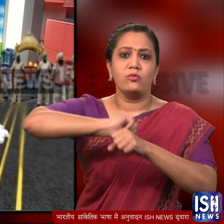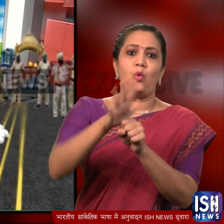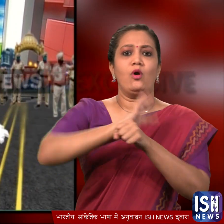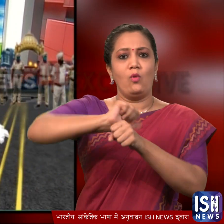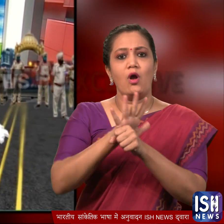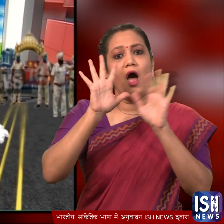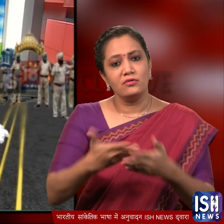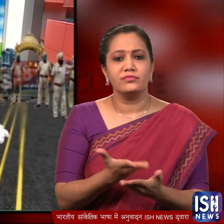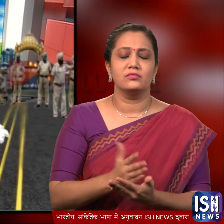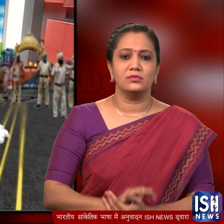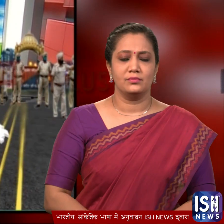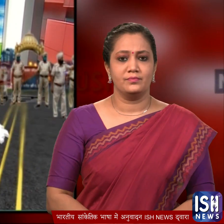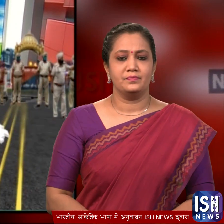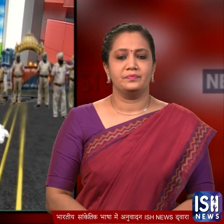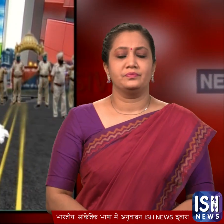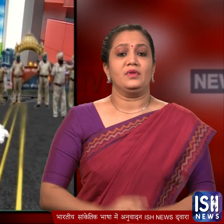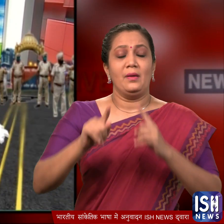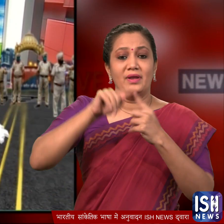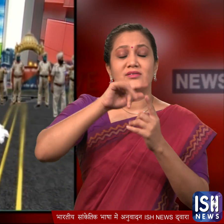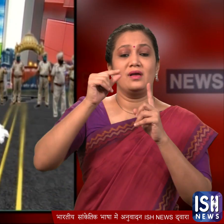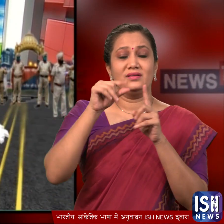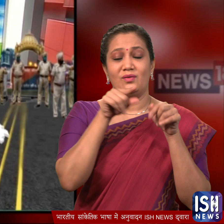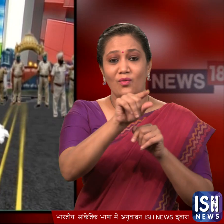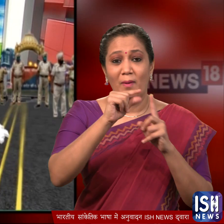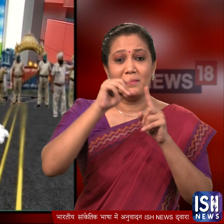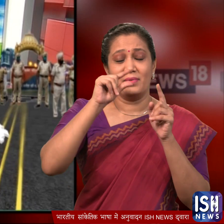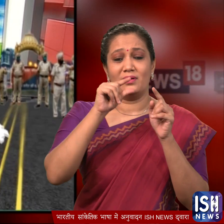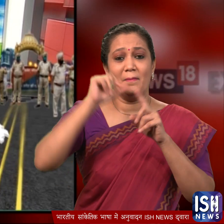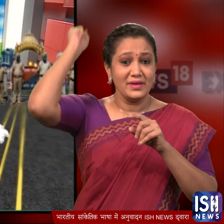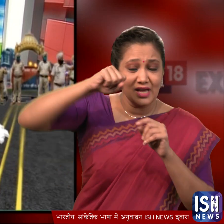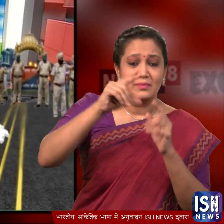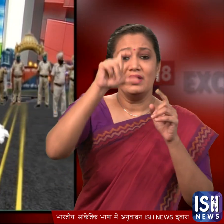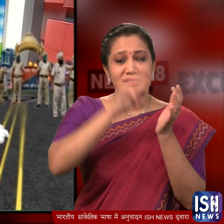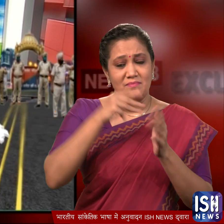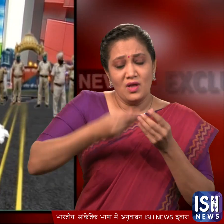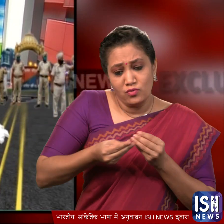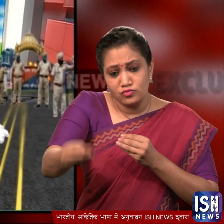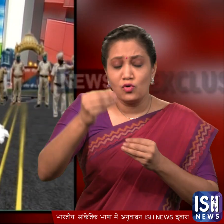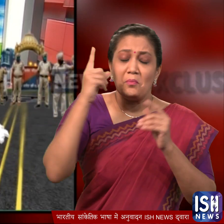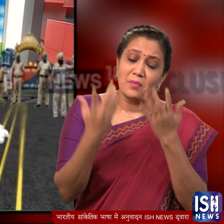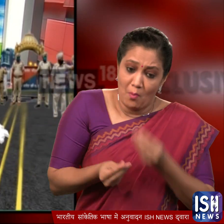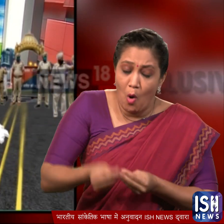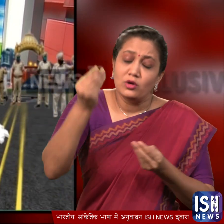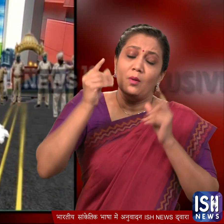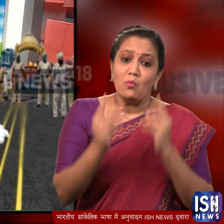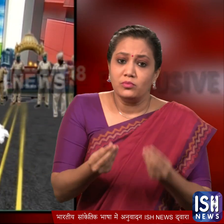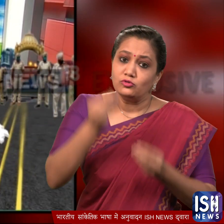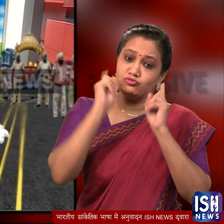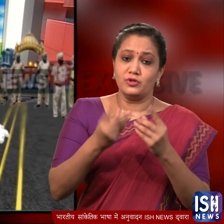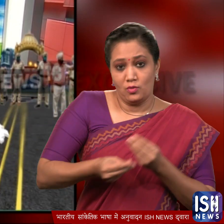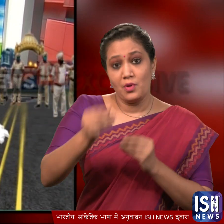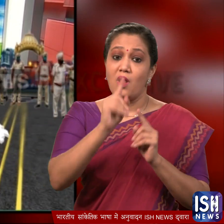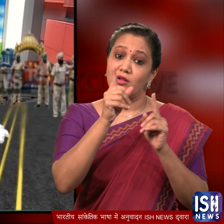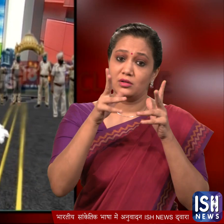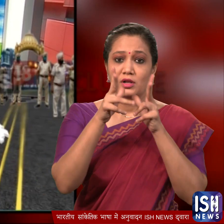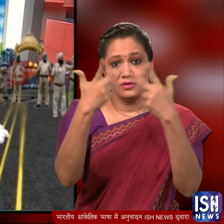ज्यादा कोरोना के मरीज सामने आने के बाद लिया गया। यही नहीं, राज्य के मुख्यमंत्री कैप्टन अमरिंदर सिंह ने आने वाले कुछ दिनों में कई और कड़े प्रतिबंध लगाने की